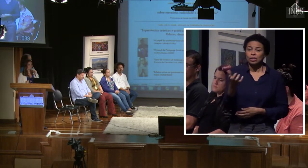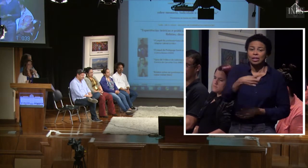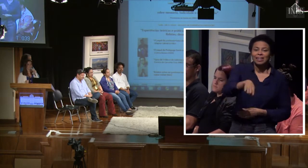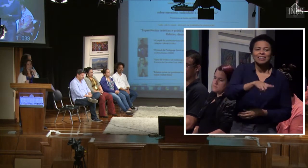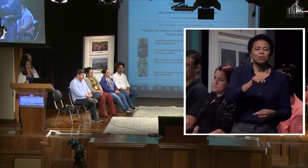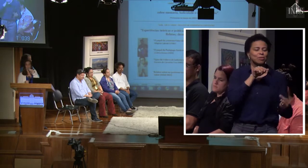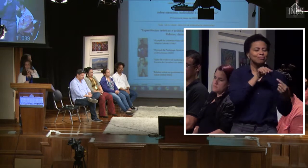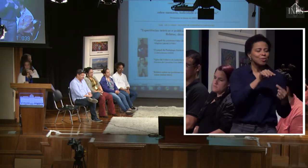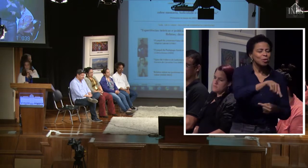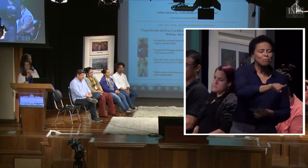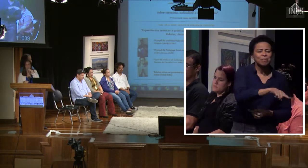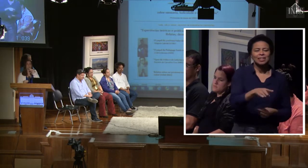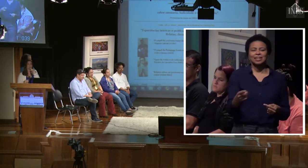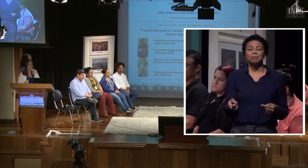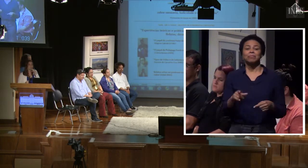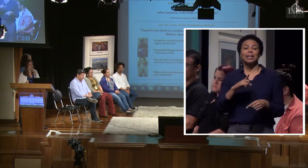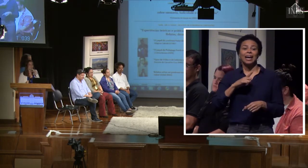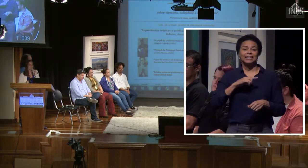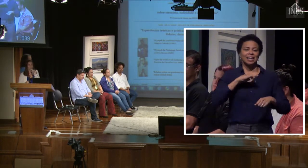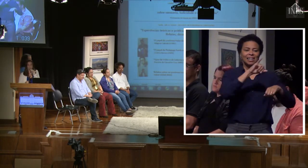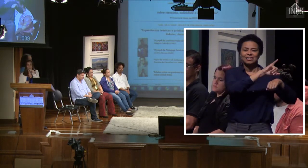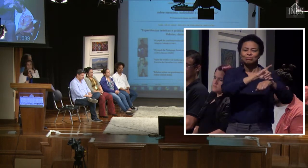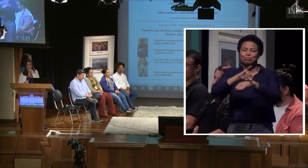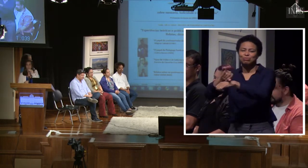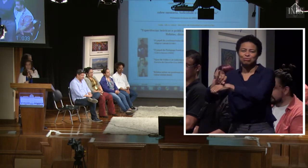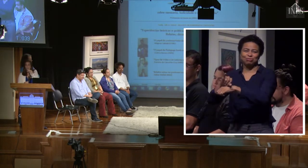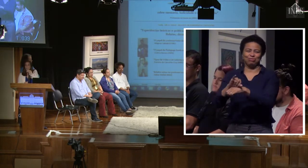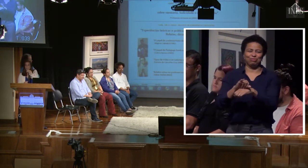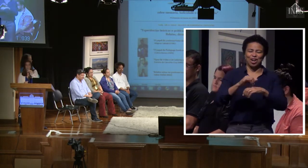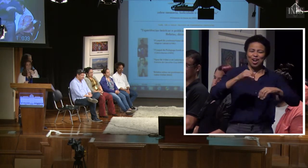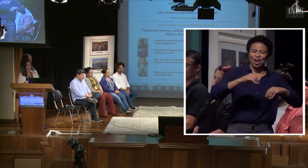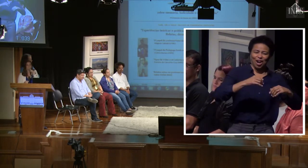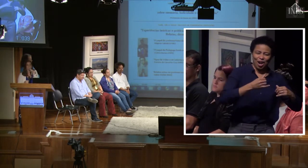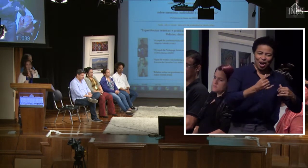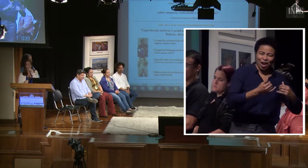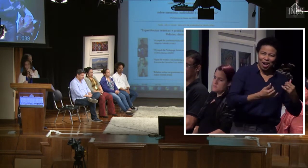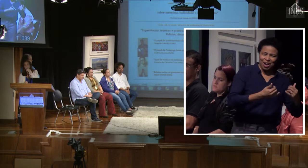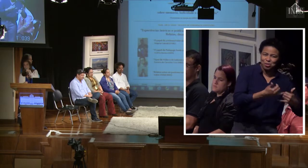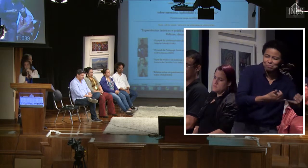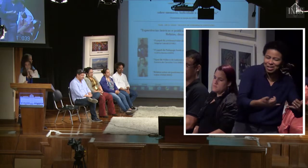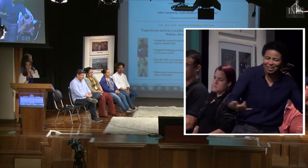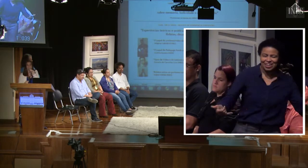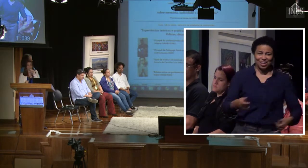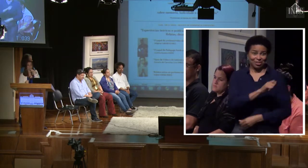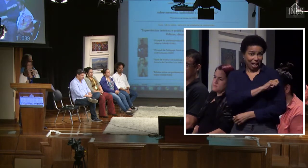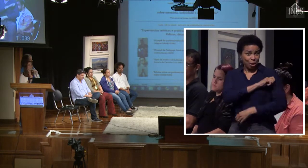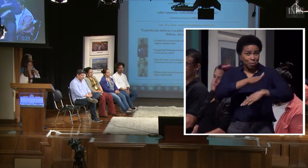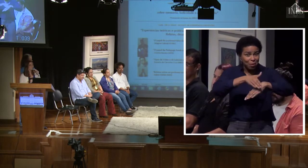gente fez a exposição que os alunos produziram brinquedos incríveis, lembrando dos brinquedos que